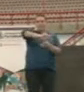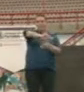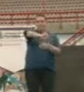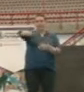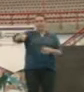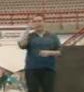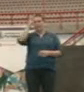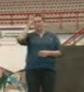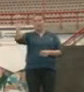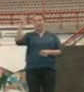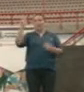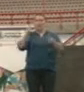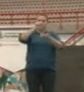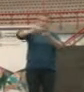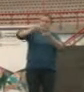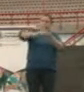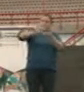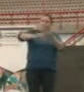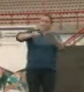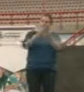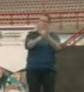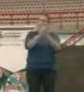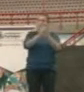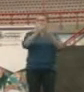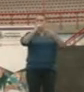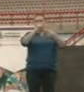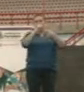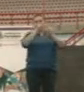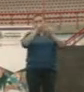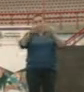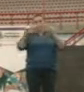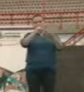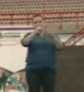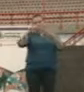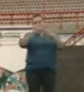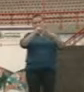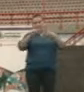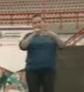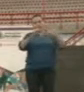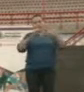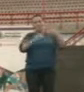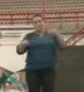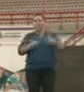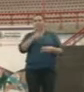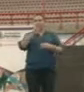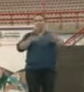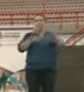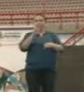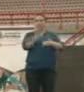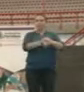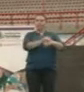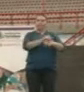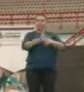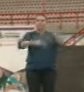fazer? Escrever. Escrever e ir grifando. Ir grifando e falando para